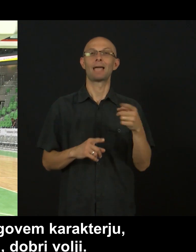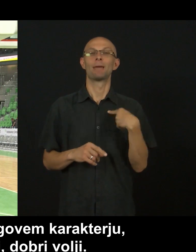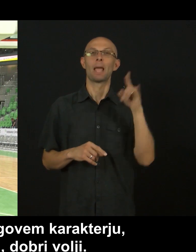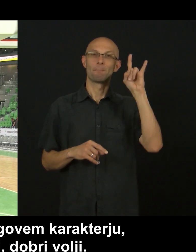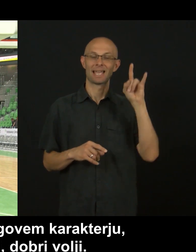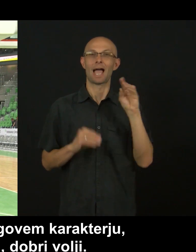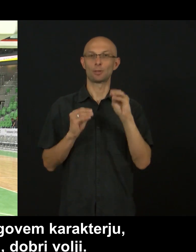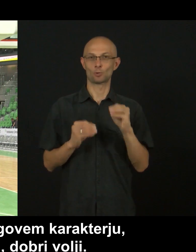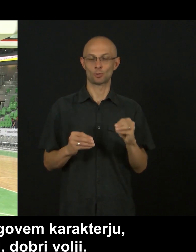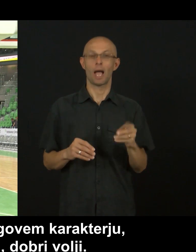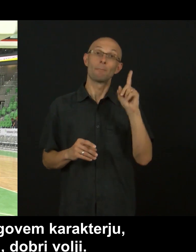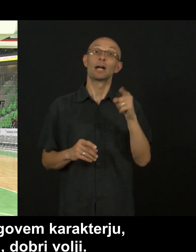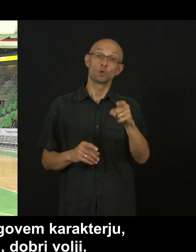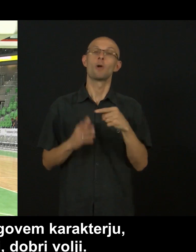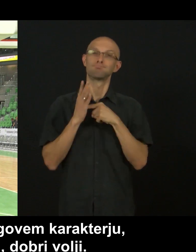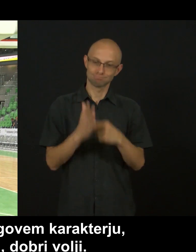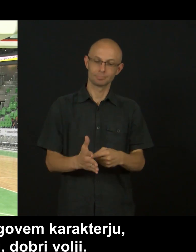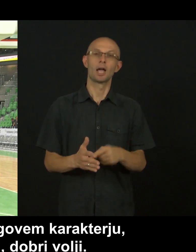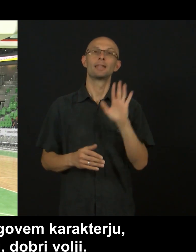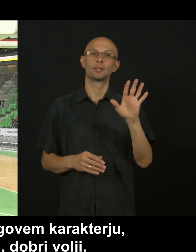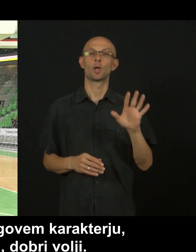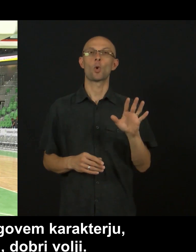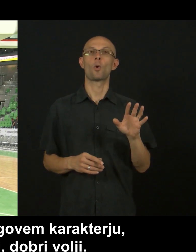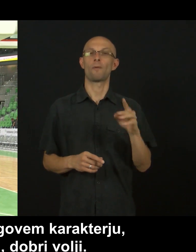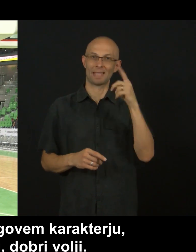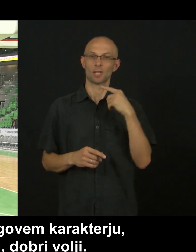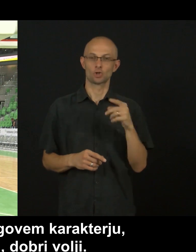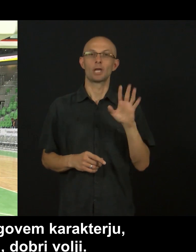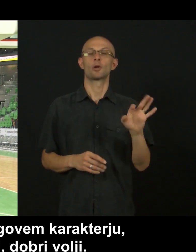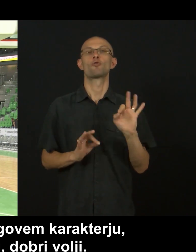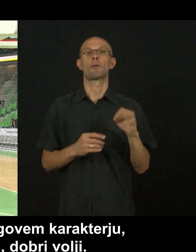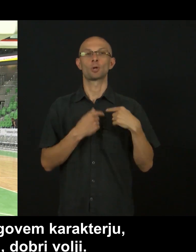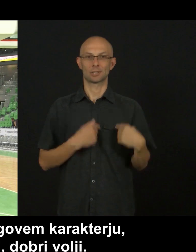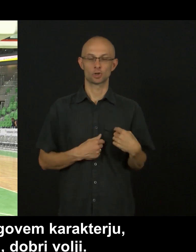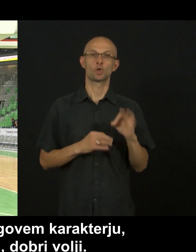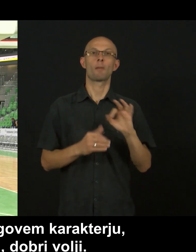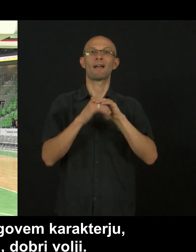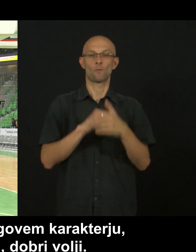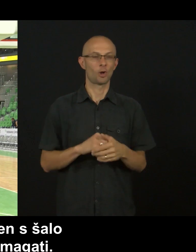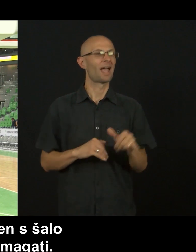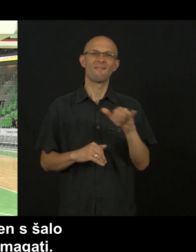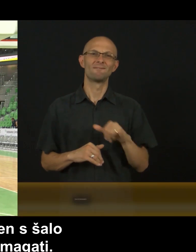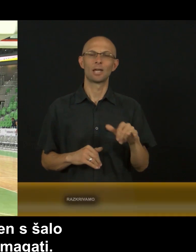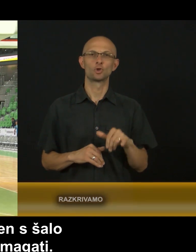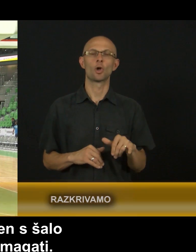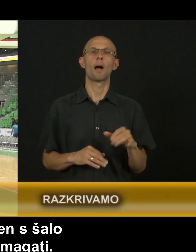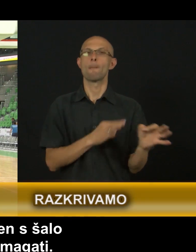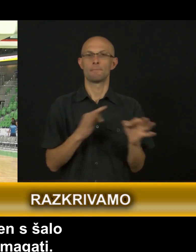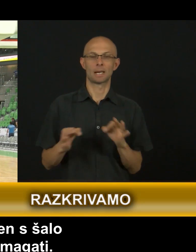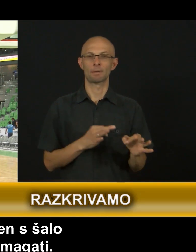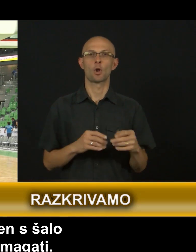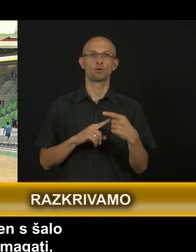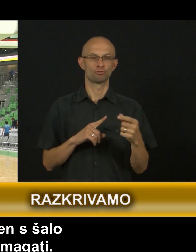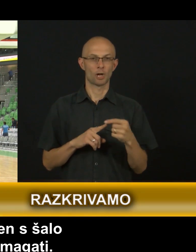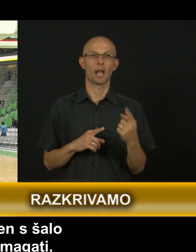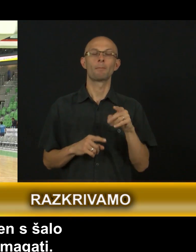kar me je Miha naučil, ne? Ampak zopet to govori o njegovem karakteru, o njegovi dobrosrčnosti, dobri volji, vedno je